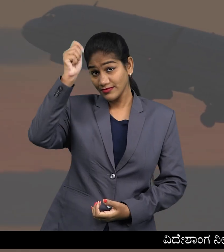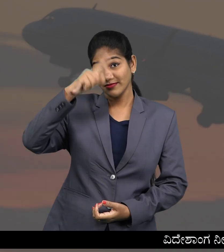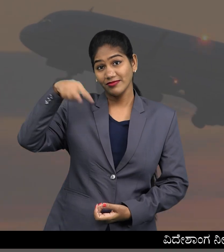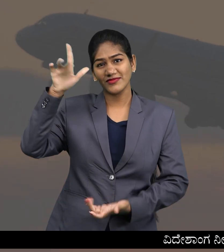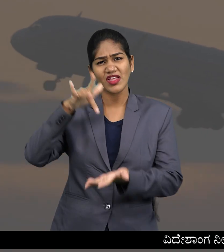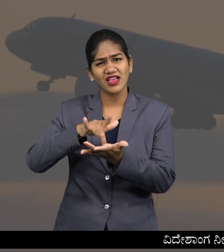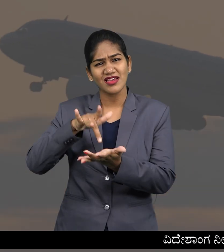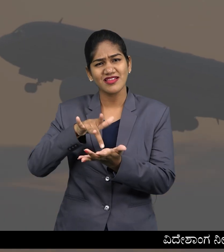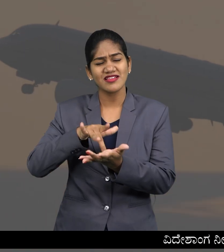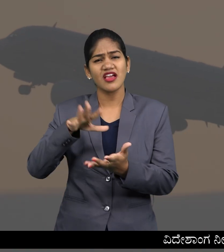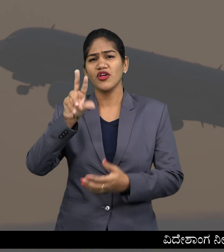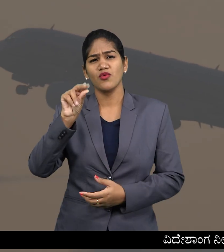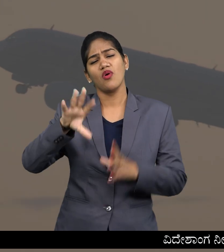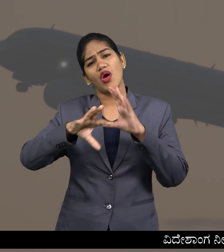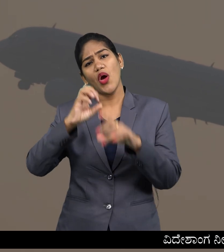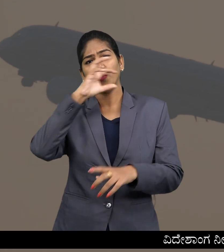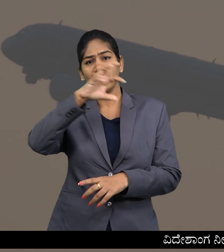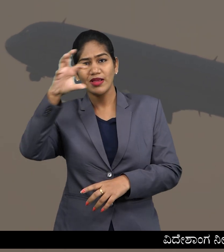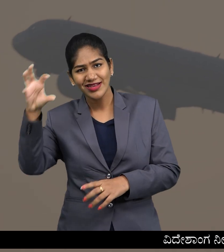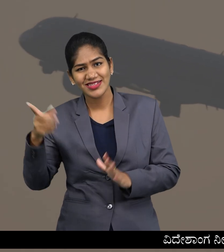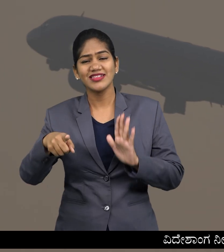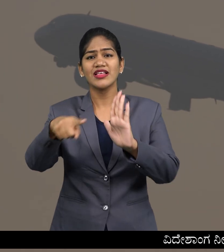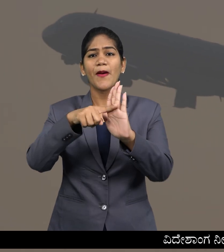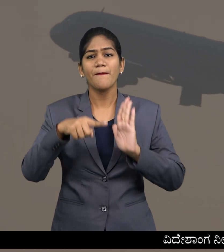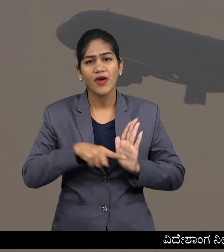ವಿದೇಶಾಂಗ ನೀತಿ ಮತ್ತು ಯುದ್ಧಗಳು.